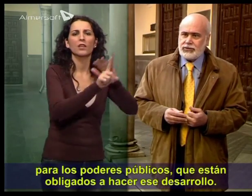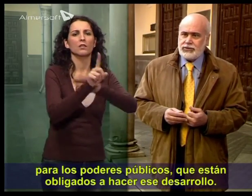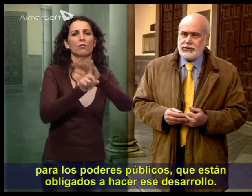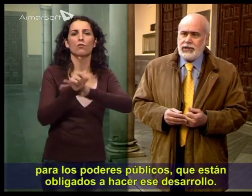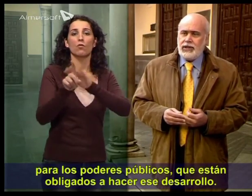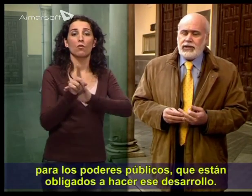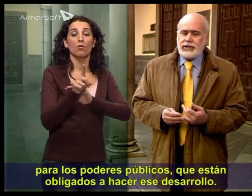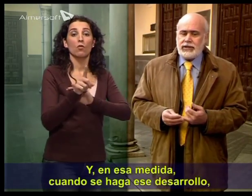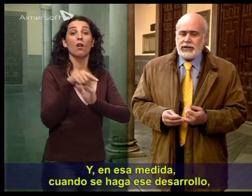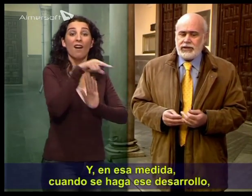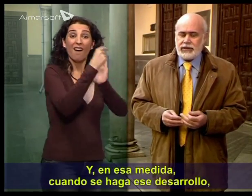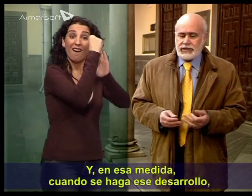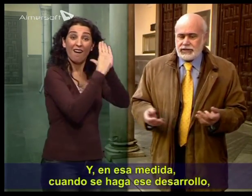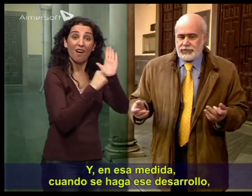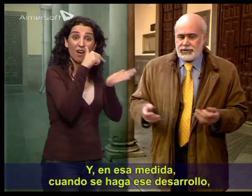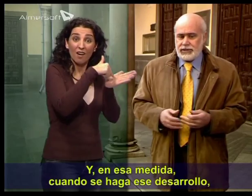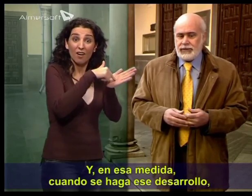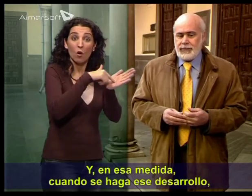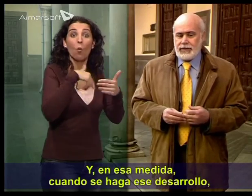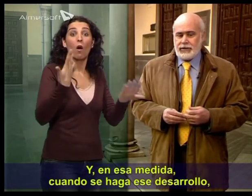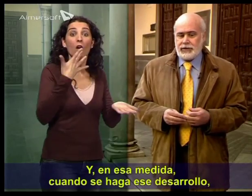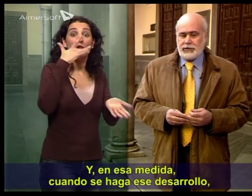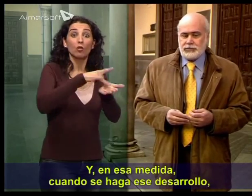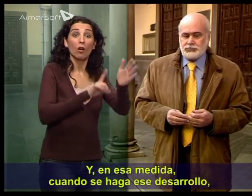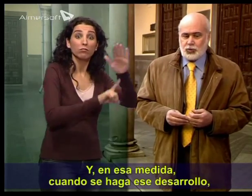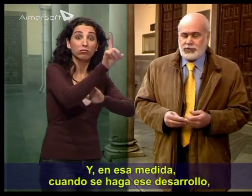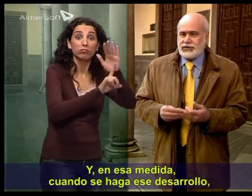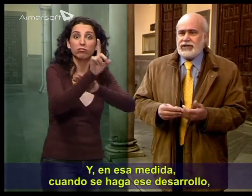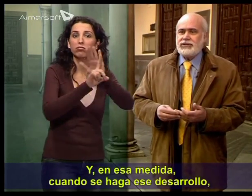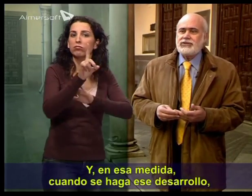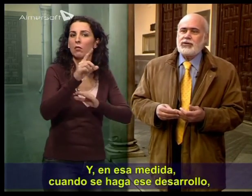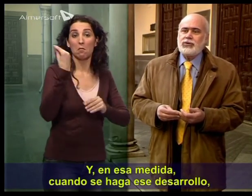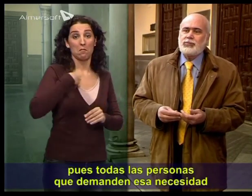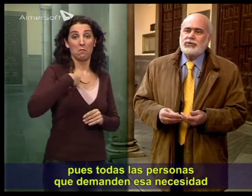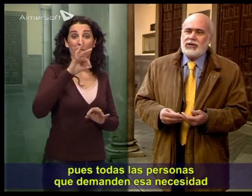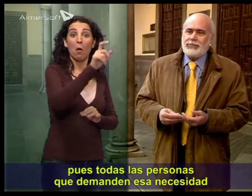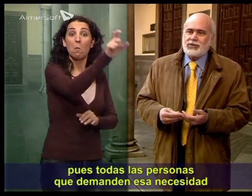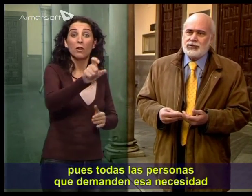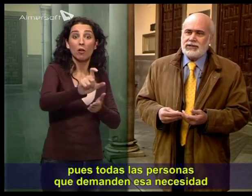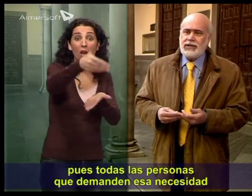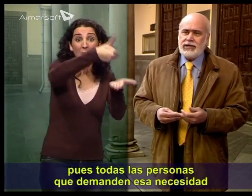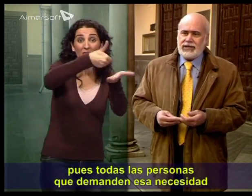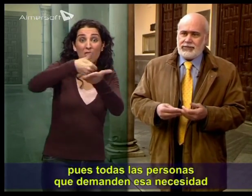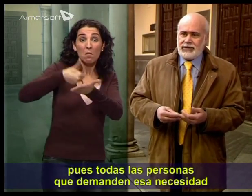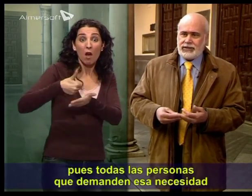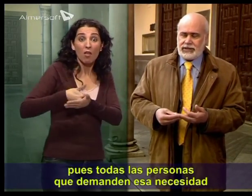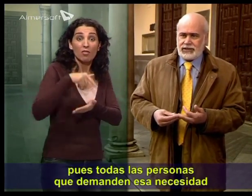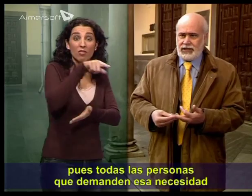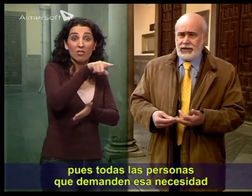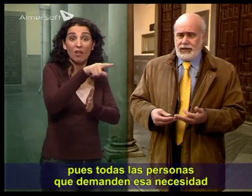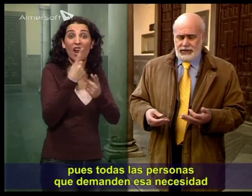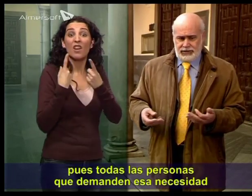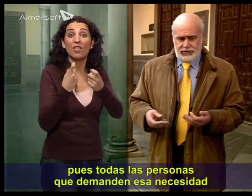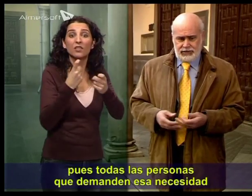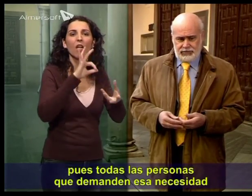ese desarrollo y en esa medida, cuando se haga ese desarrollo, pues todas las personas que demanden